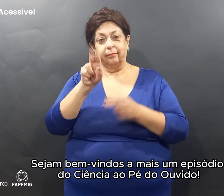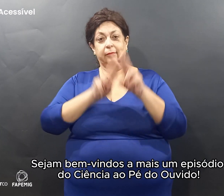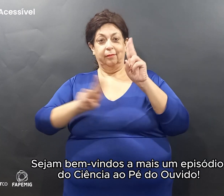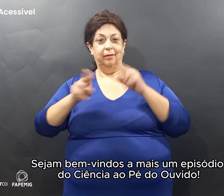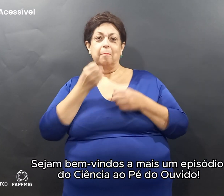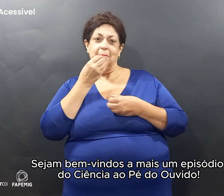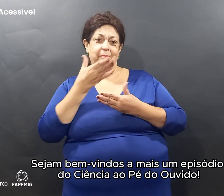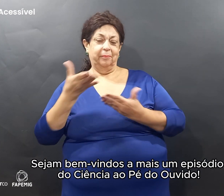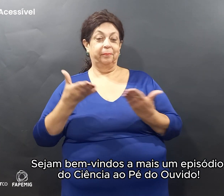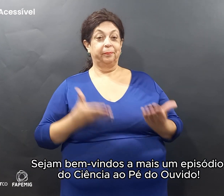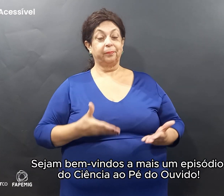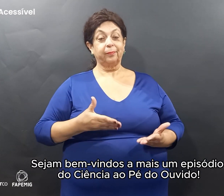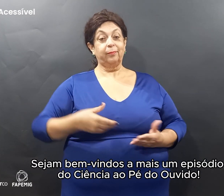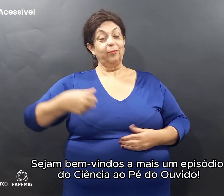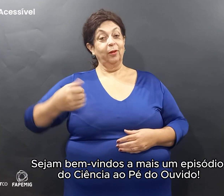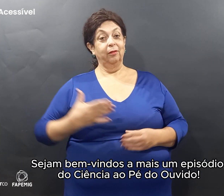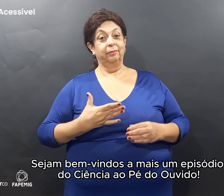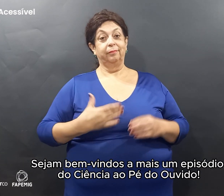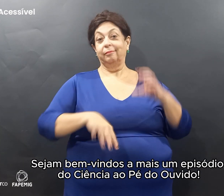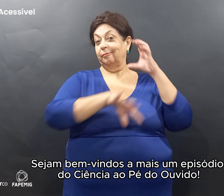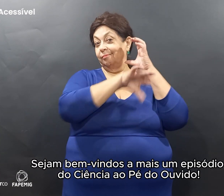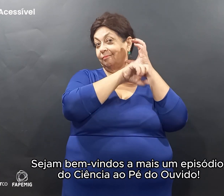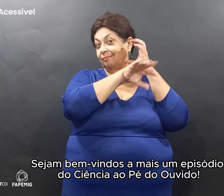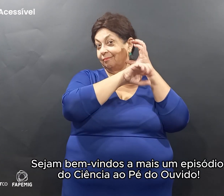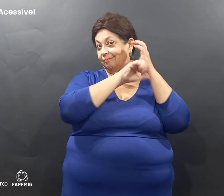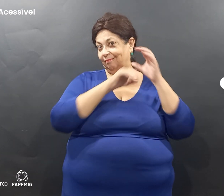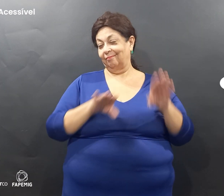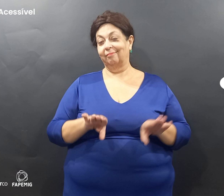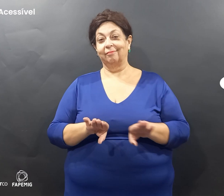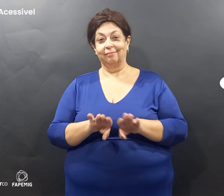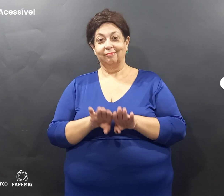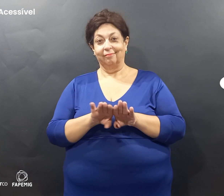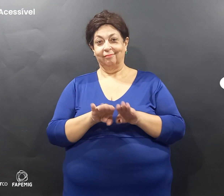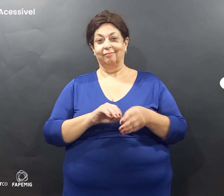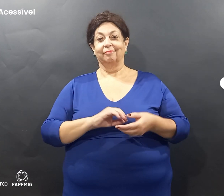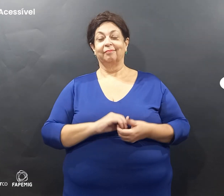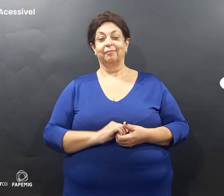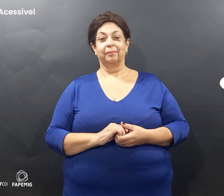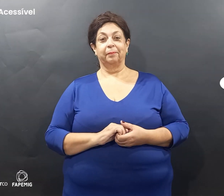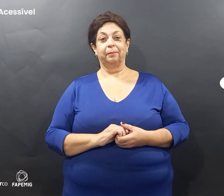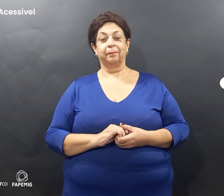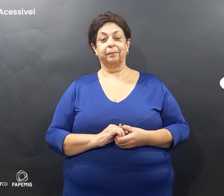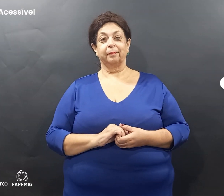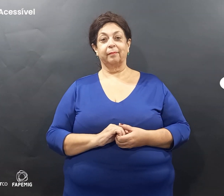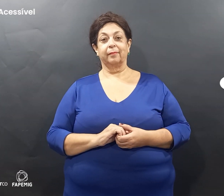Sejam bem-vindos a mais um episódio do Ciência ao Pé do Ouvido.